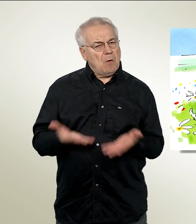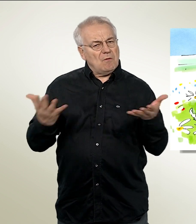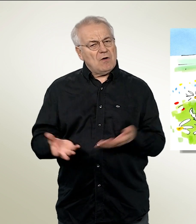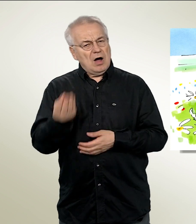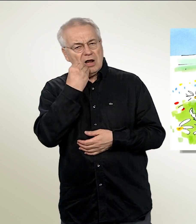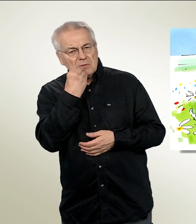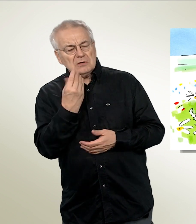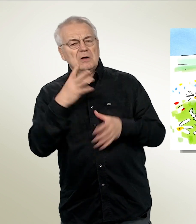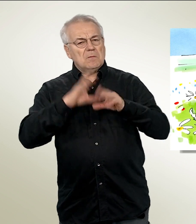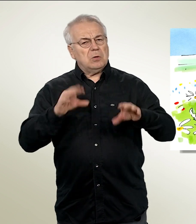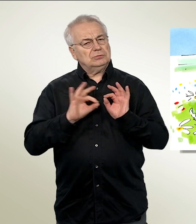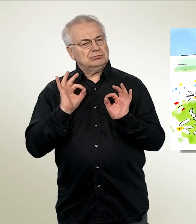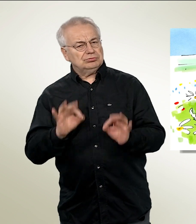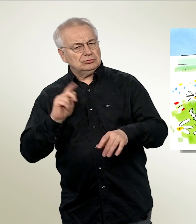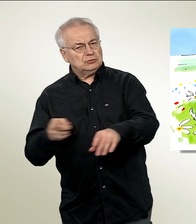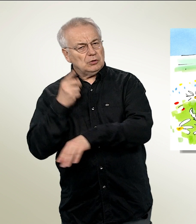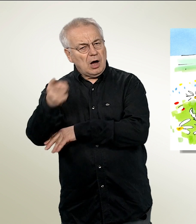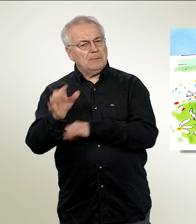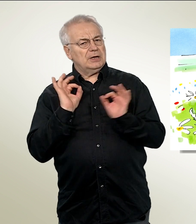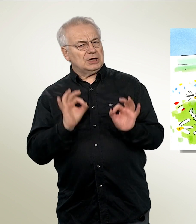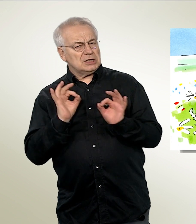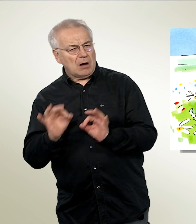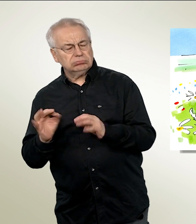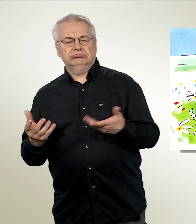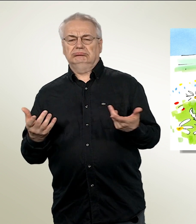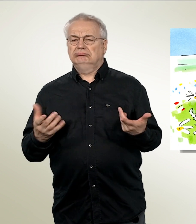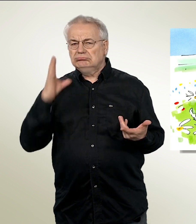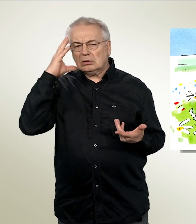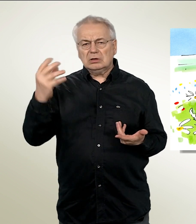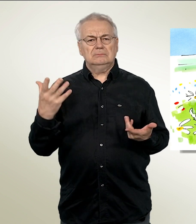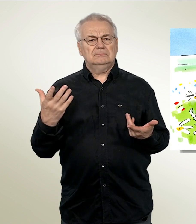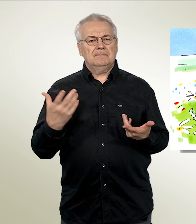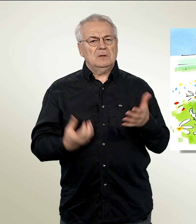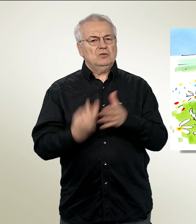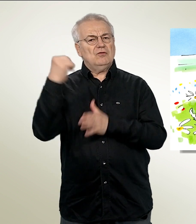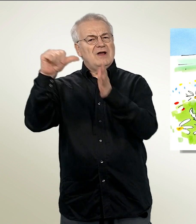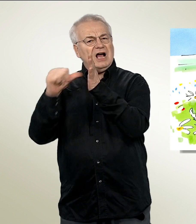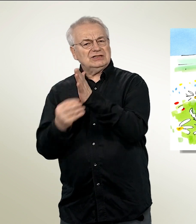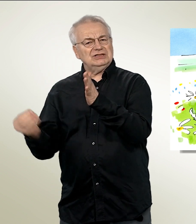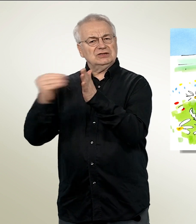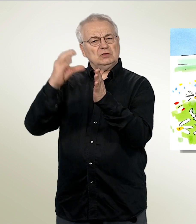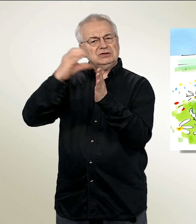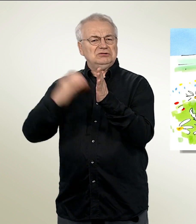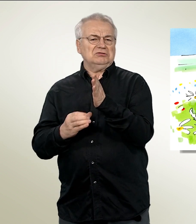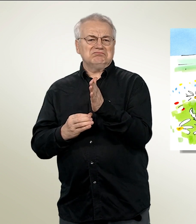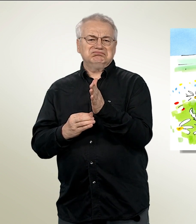alimentaires produites de manière durable et équitable. Pour ce faire, un nouvel article constitutionnel n'est cependant pas